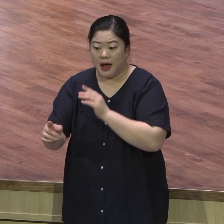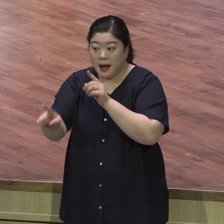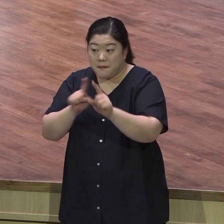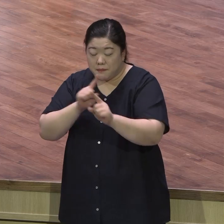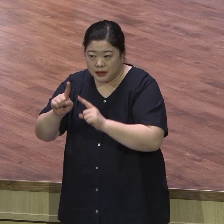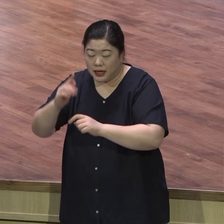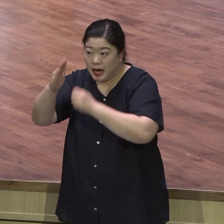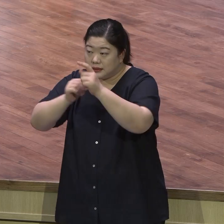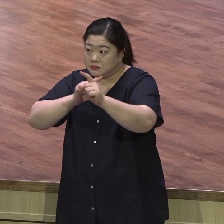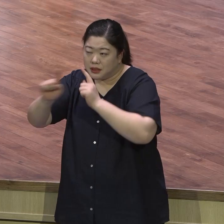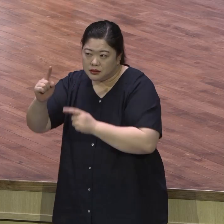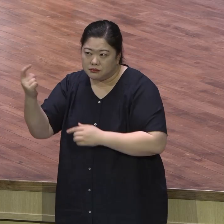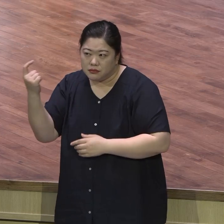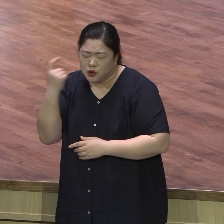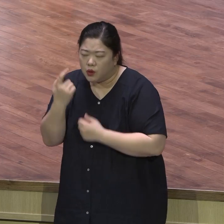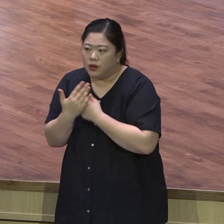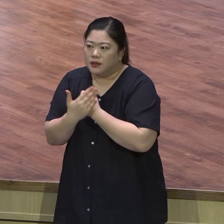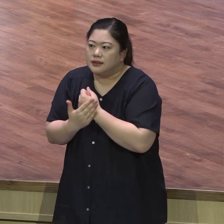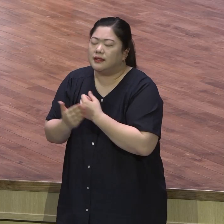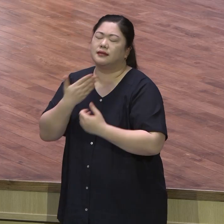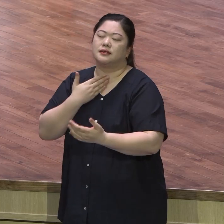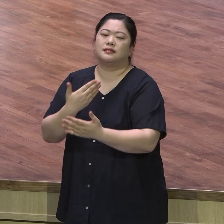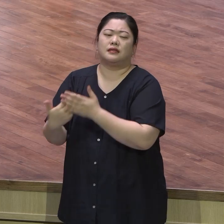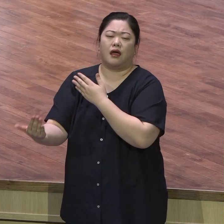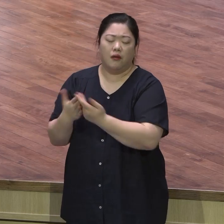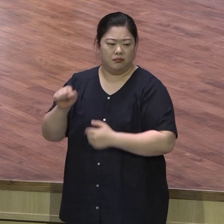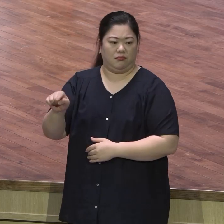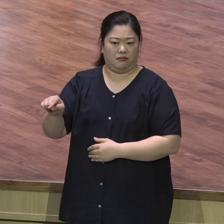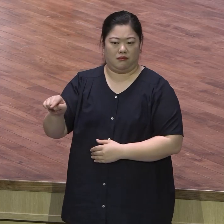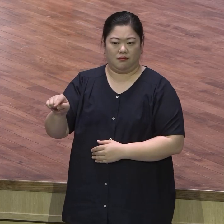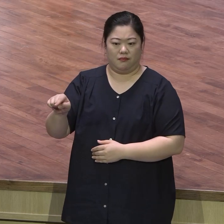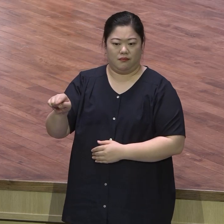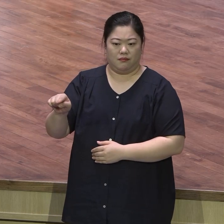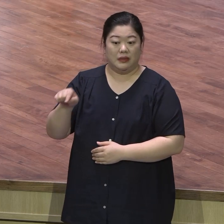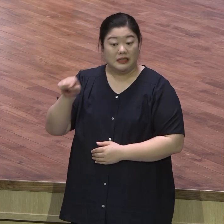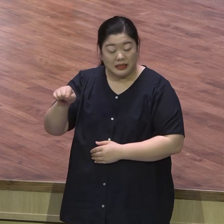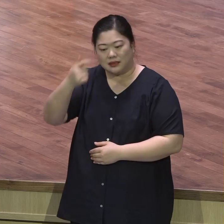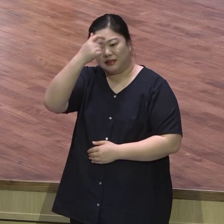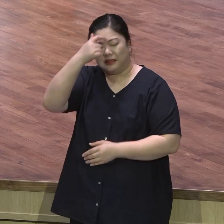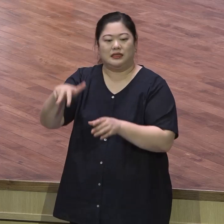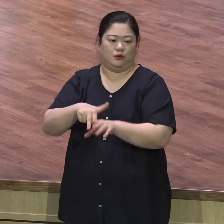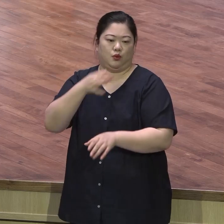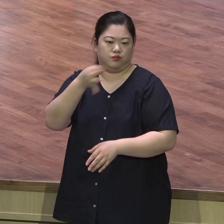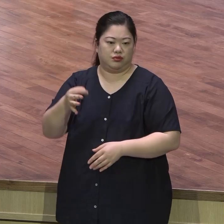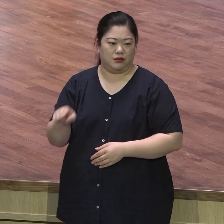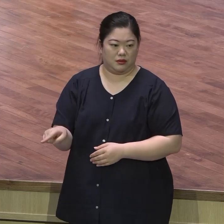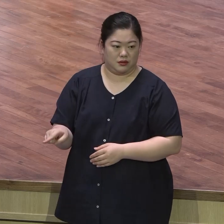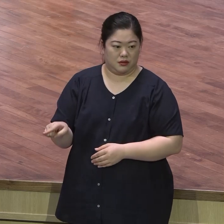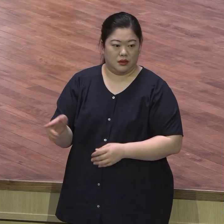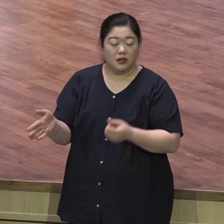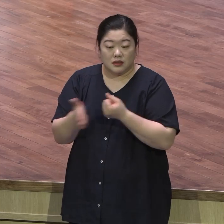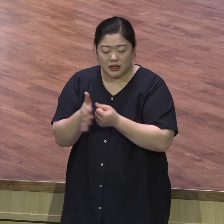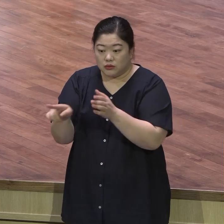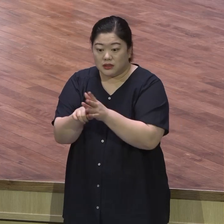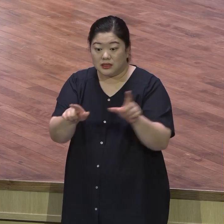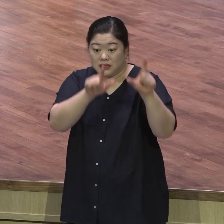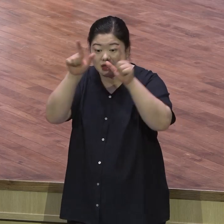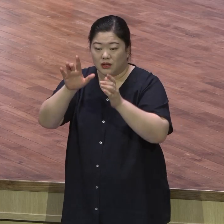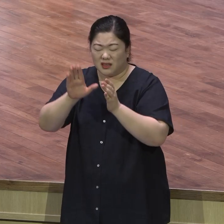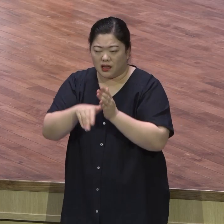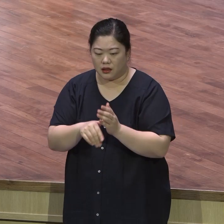.1액도 틀리지 않구나. 과연 하나님의 말씀이 성취되는 것이구나. 이걸 처음에 신앙생활을